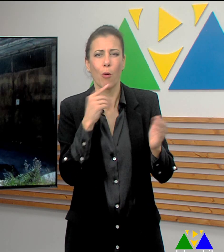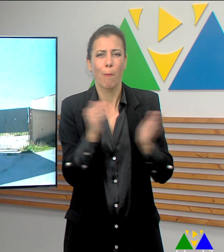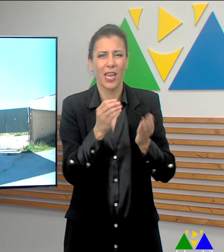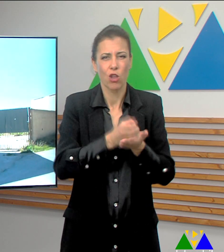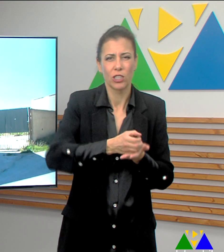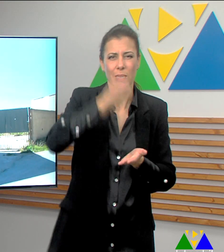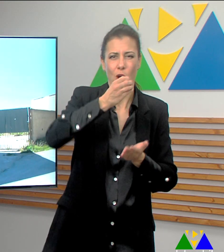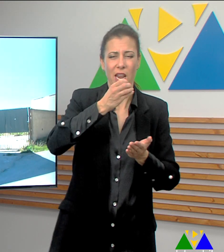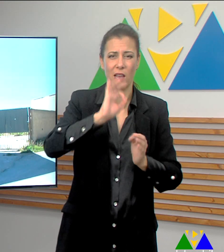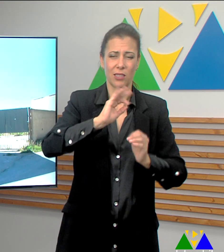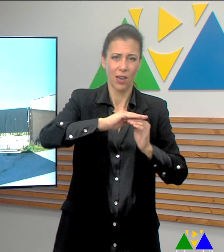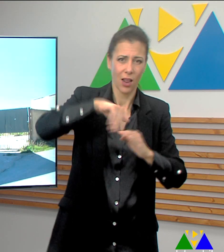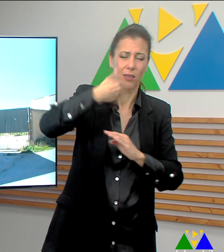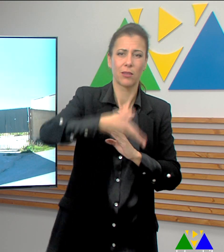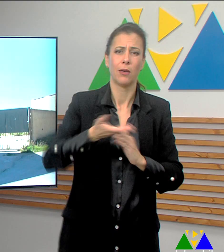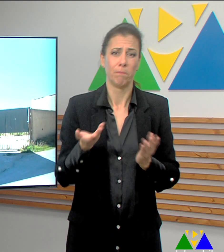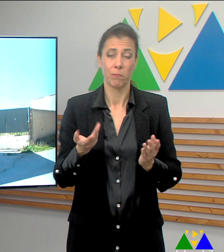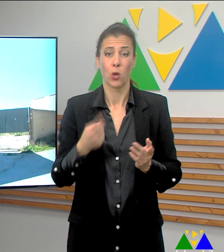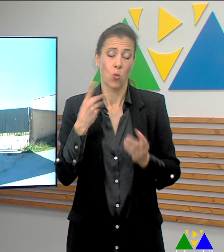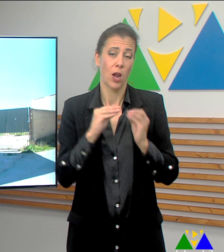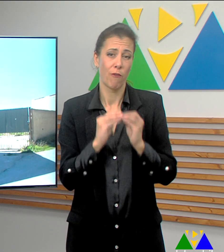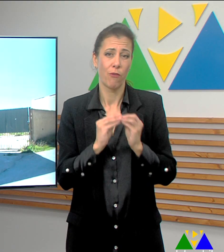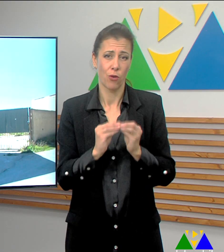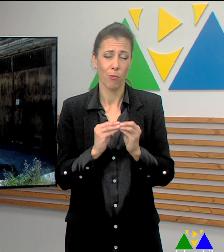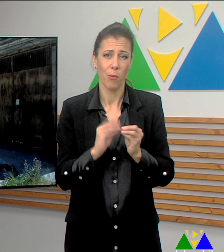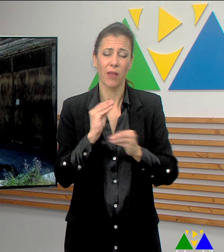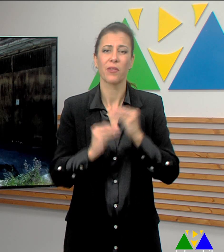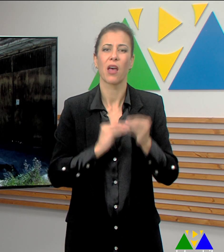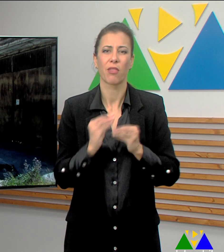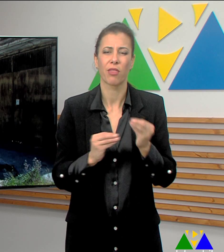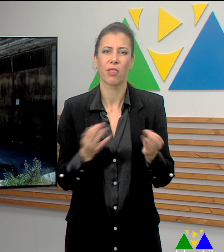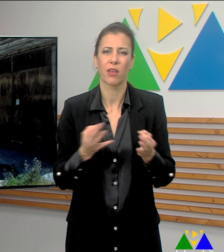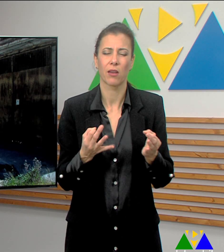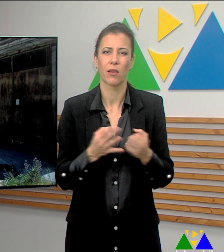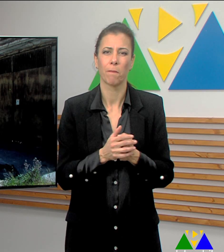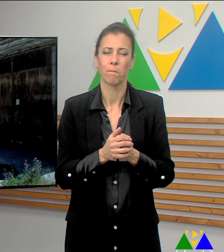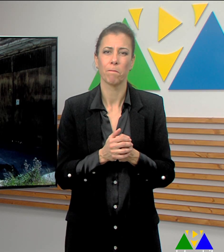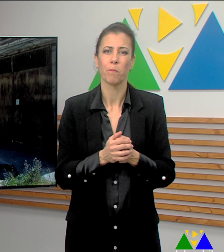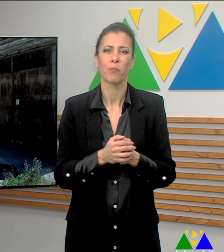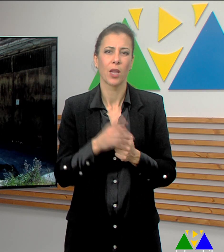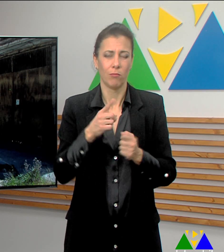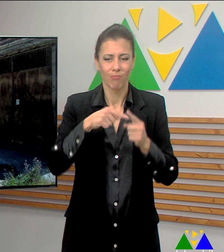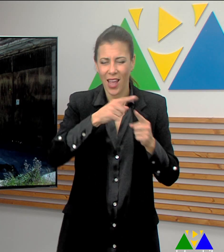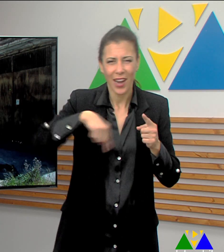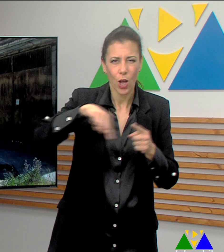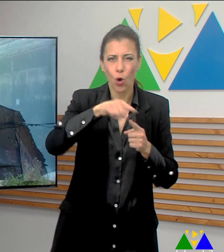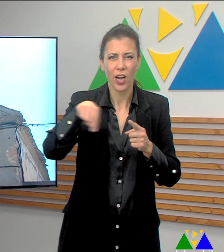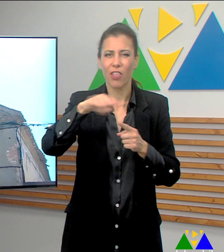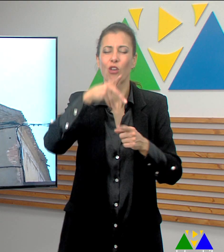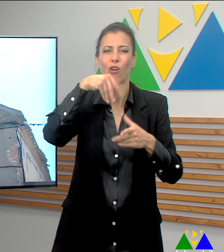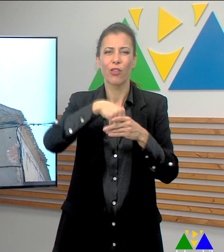parte de atrás, es decir que sería una manera de hacer un